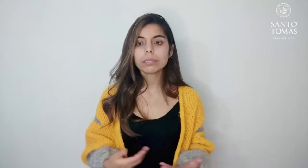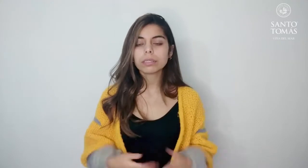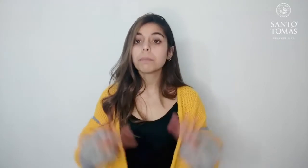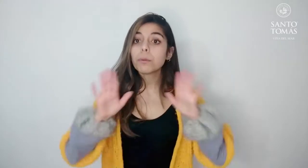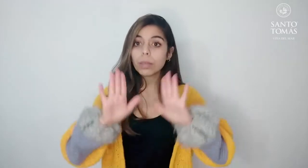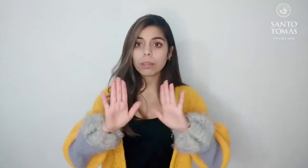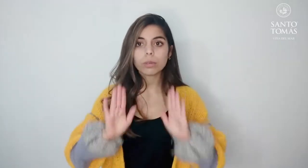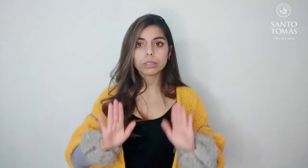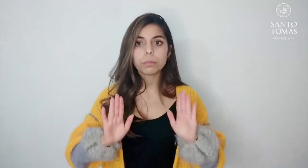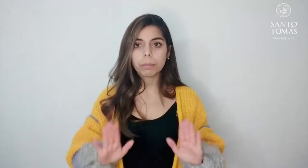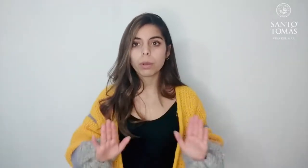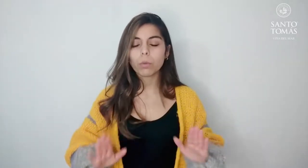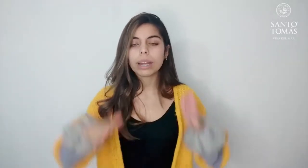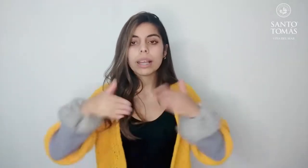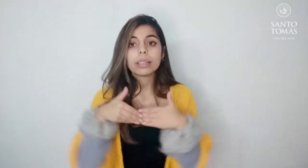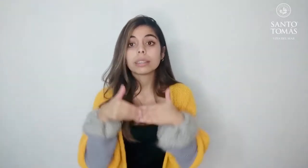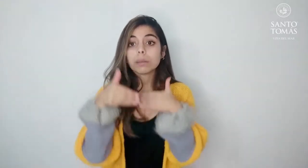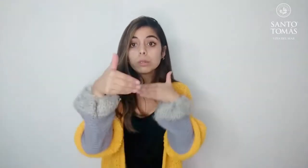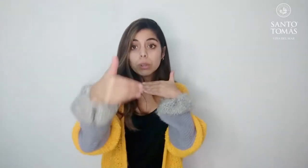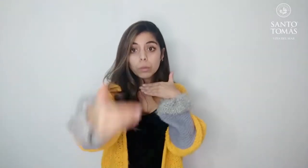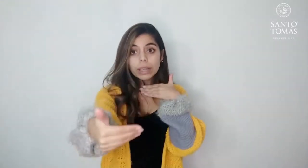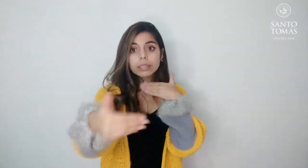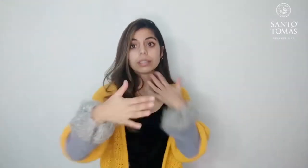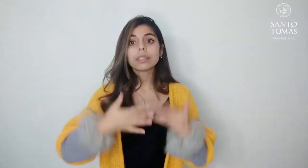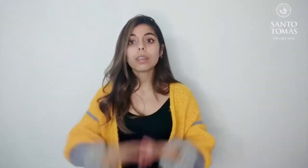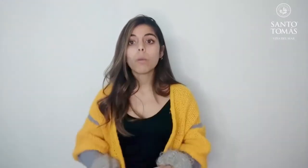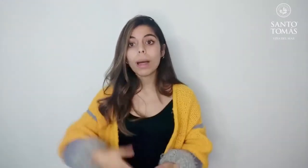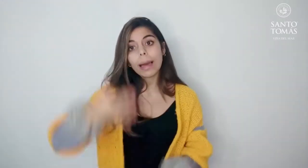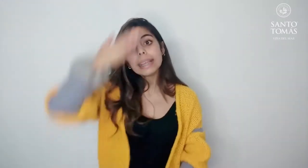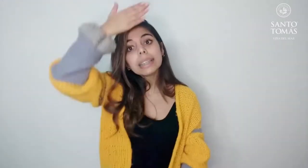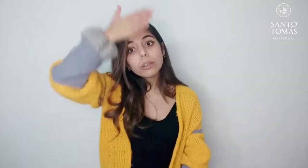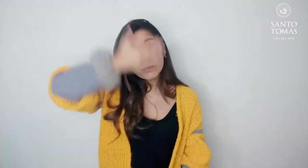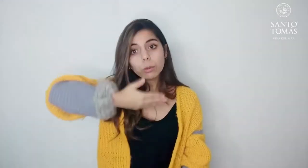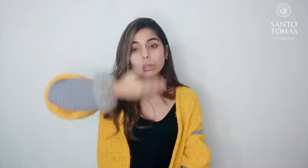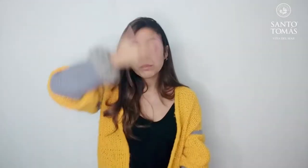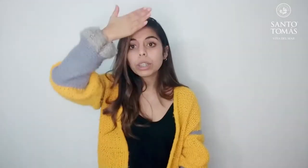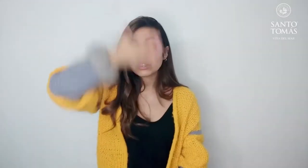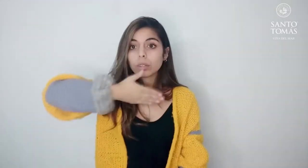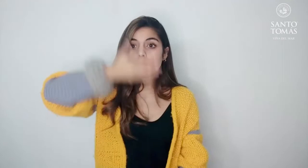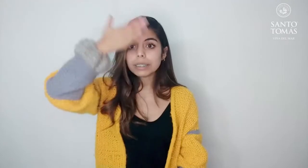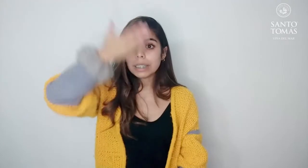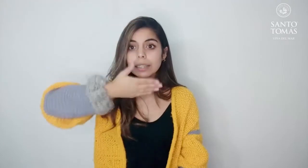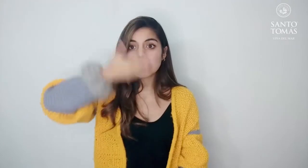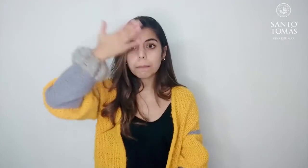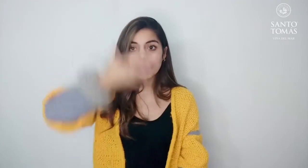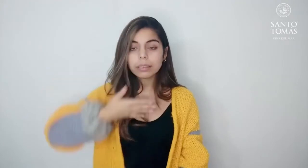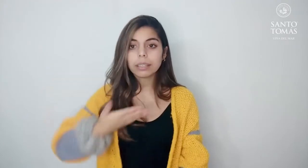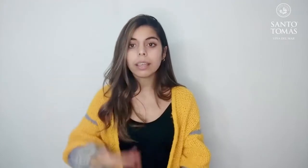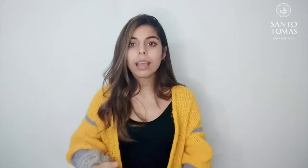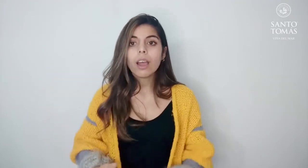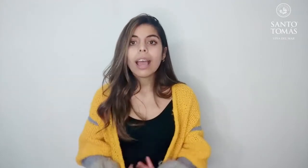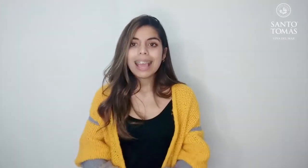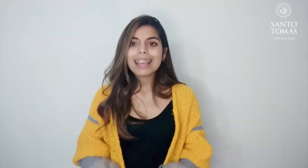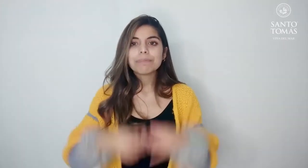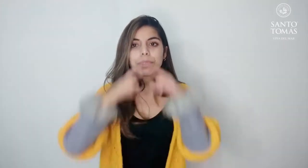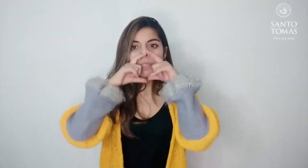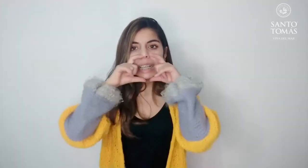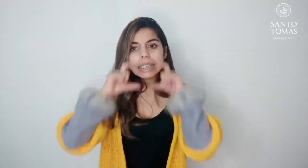siempre cuidando eso en primer lugar, y estamos a una distancia adecuada y tenemos nuestro protector facial transparente,